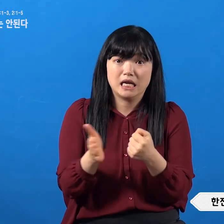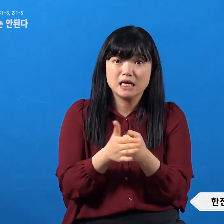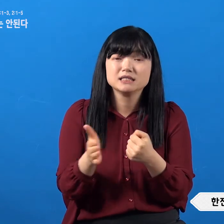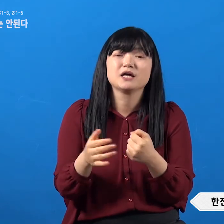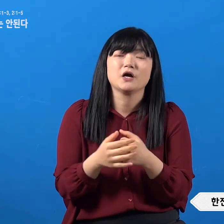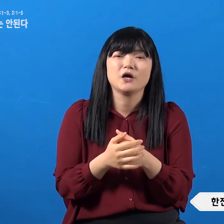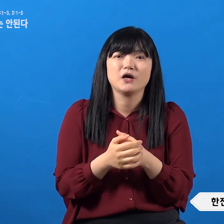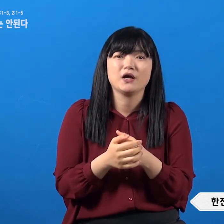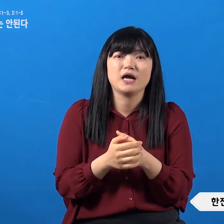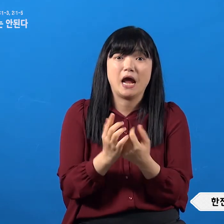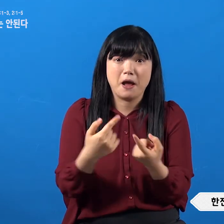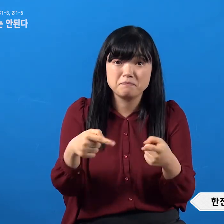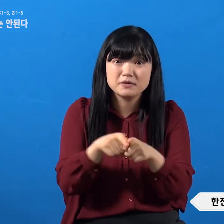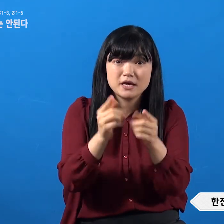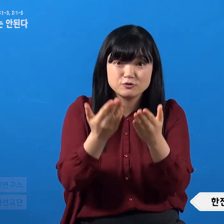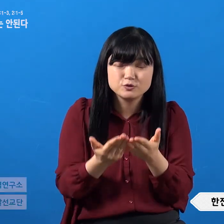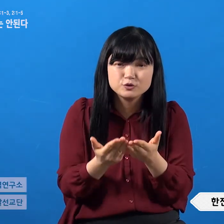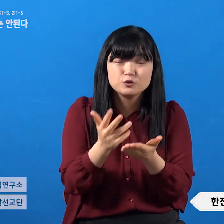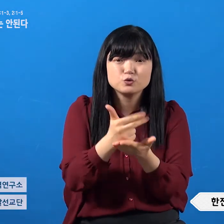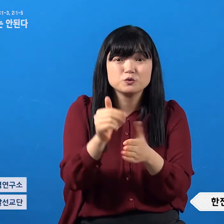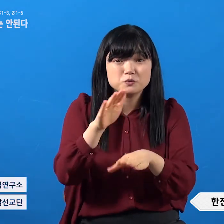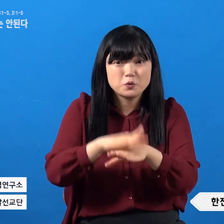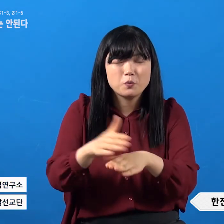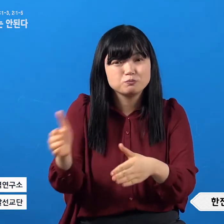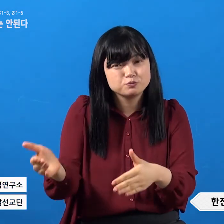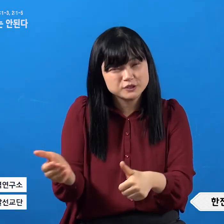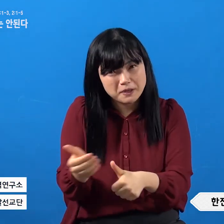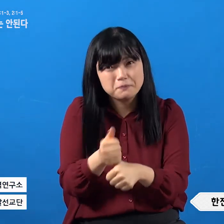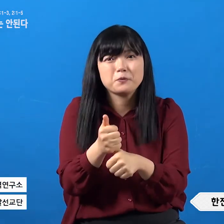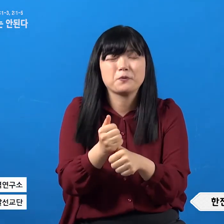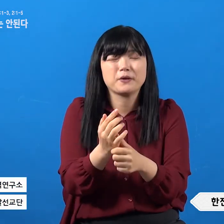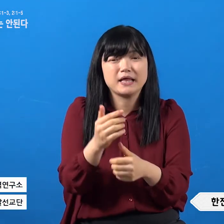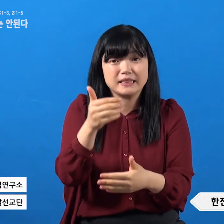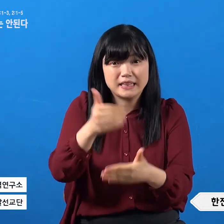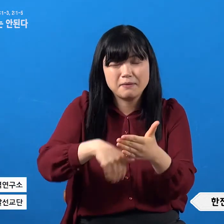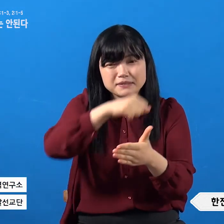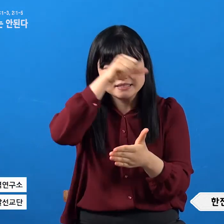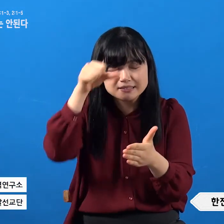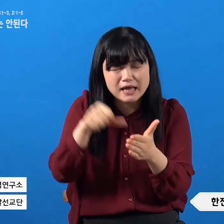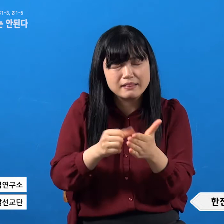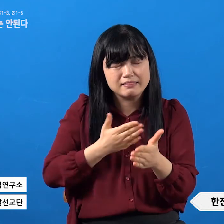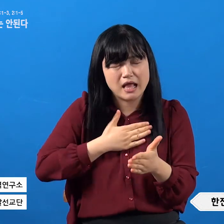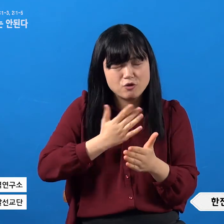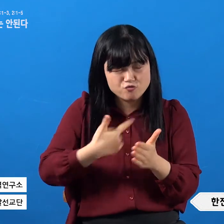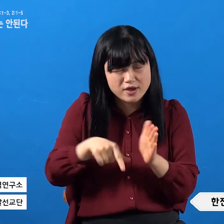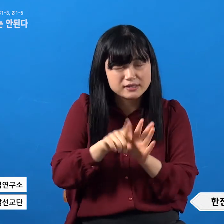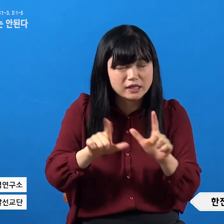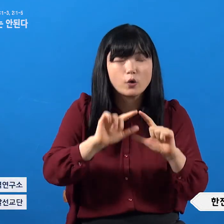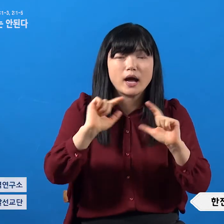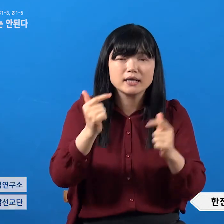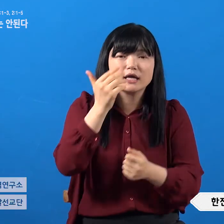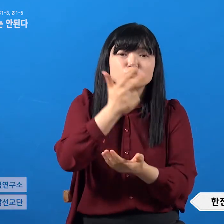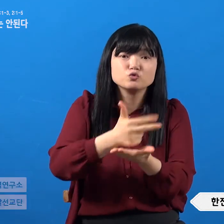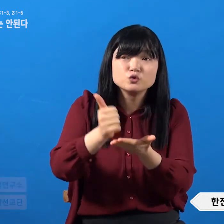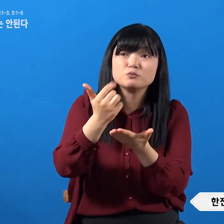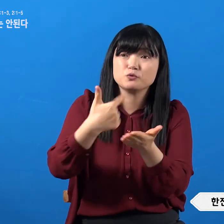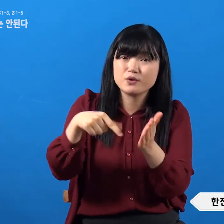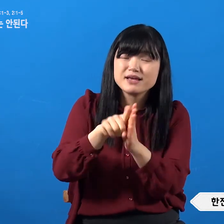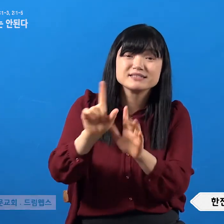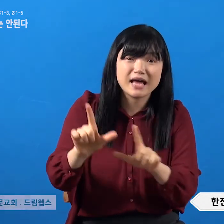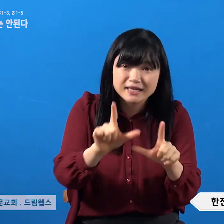그래서 함께 하시는 주님 손 붙들고 우리 남은 생이 그저 내가 사는 것이 아니라 주님께서